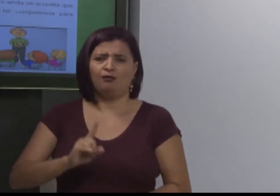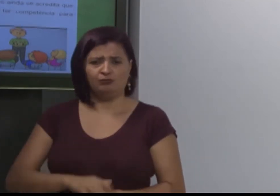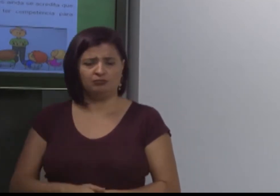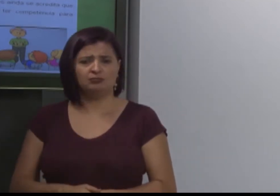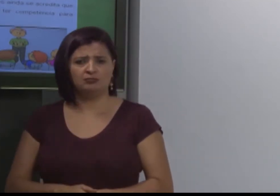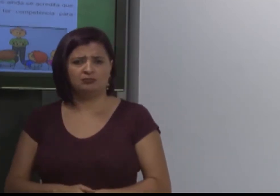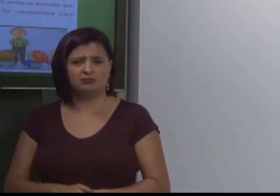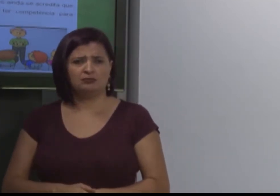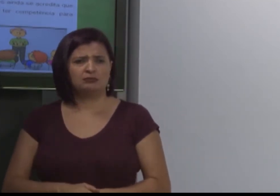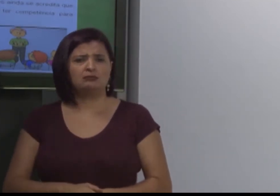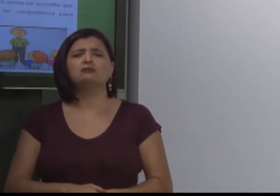Provavelmente não.